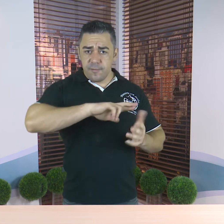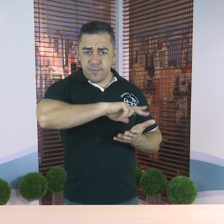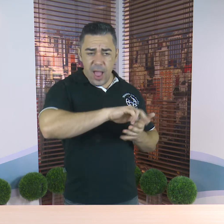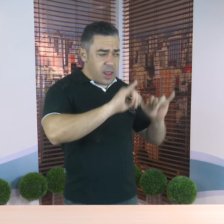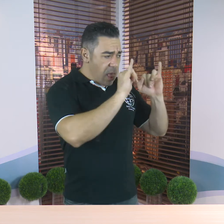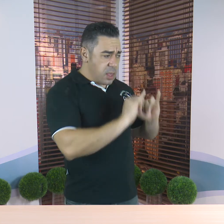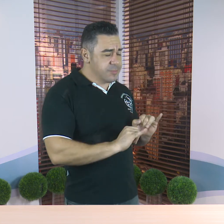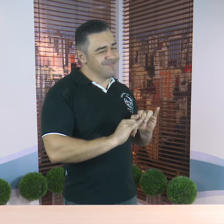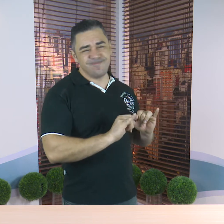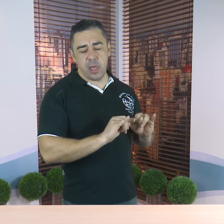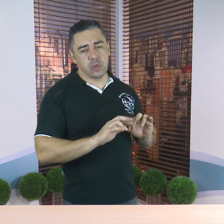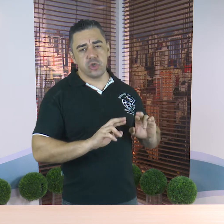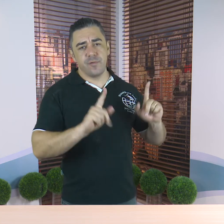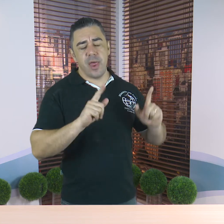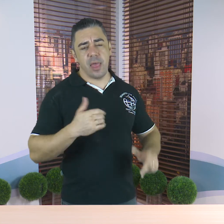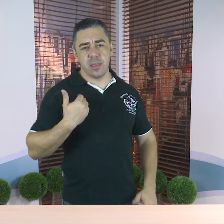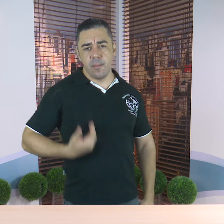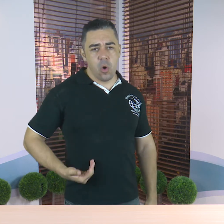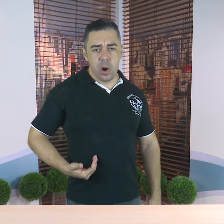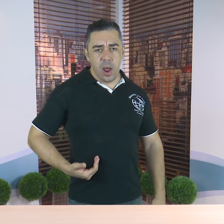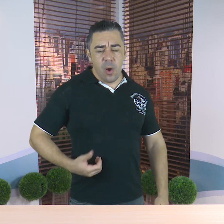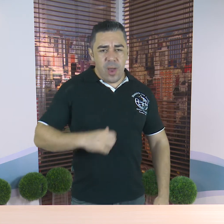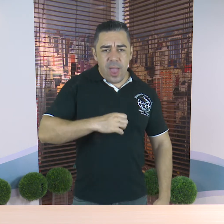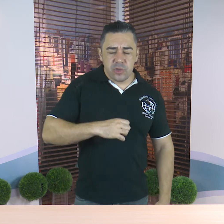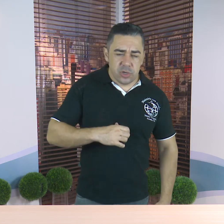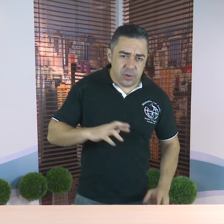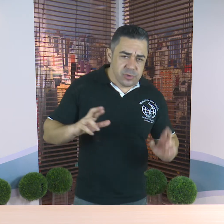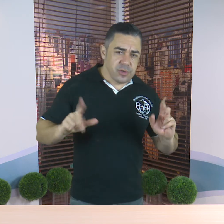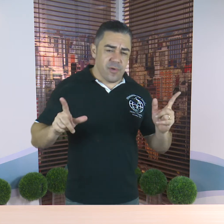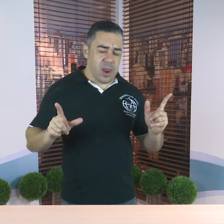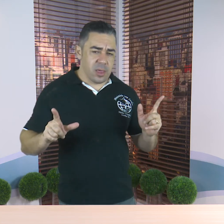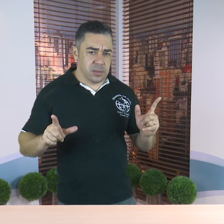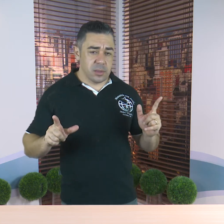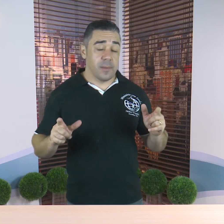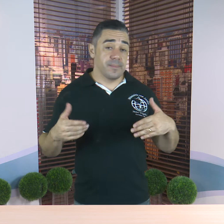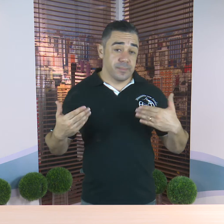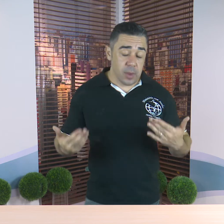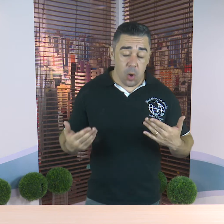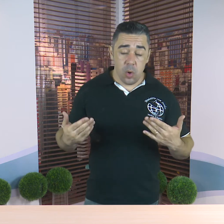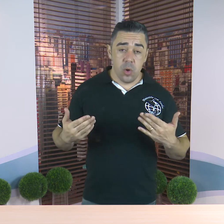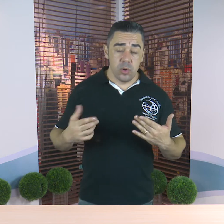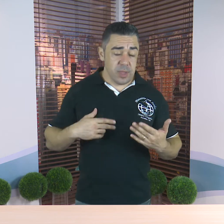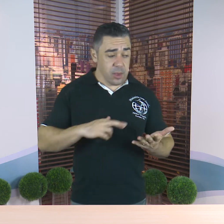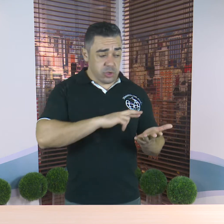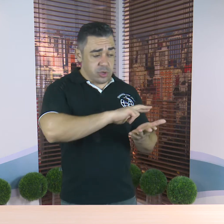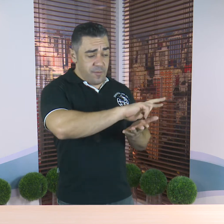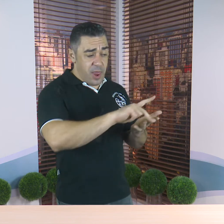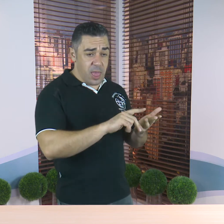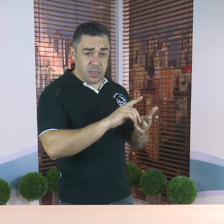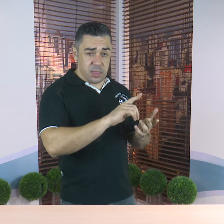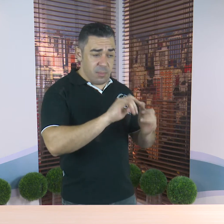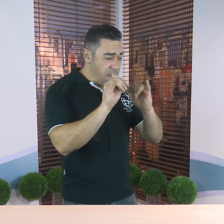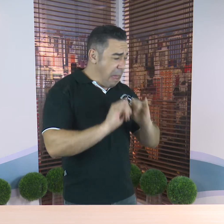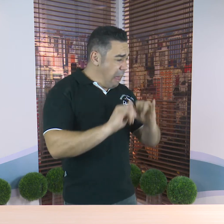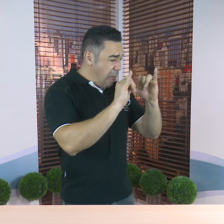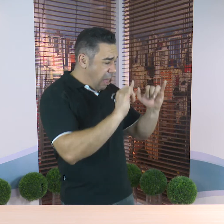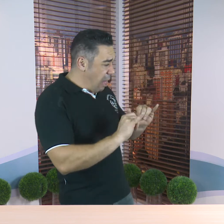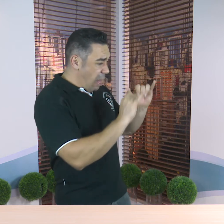impedia esse consenso ético dos demais povos. O politeísmo, portanto, apresentava uma